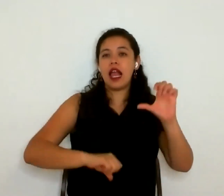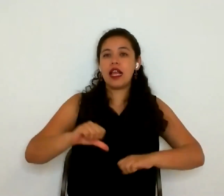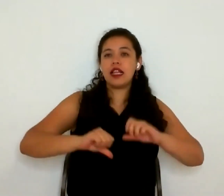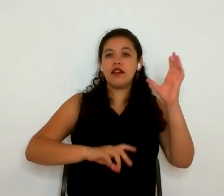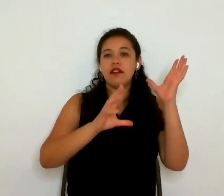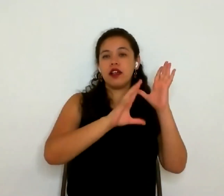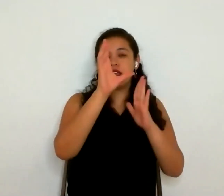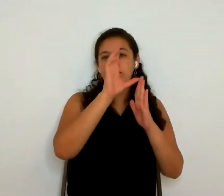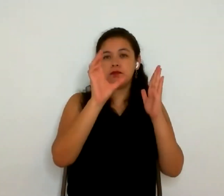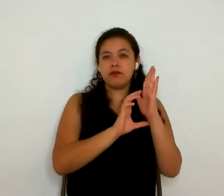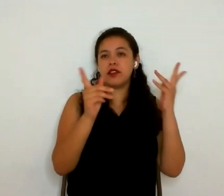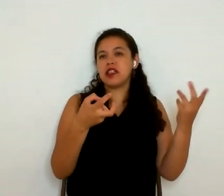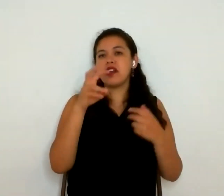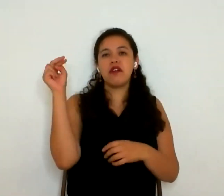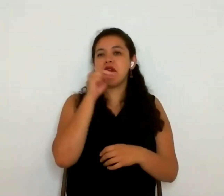rápido